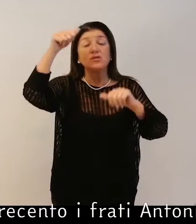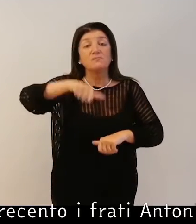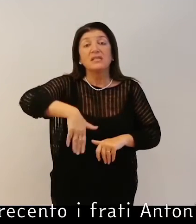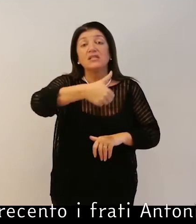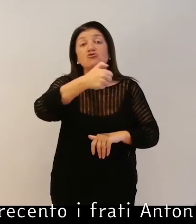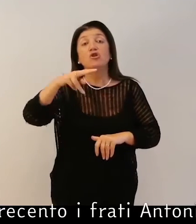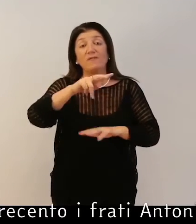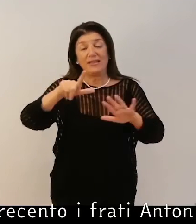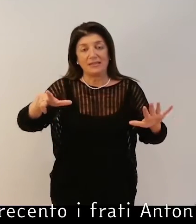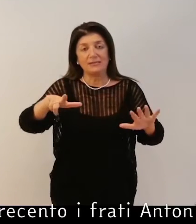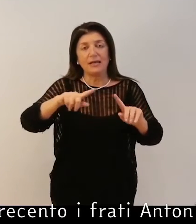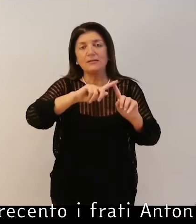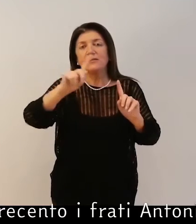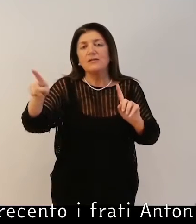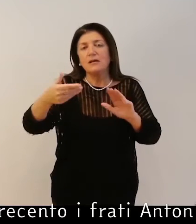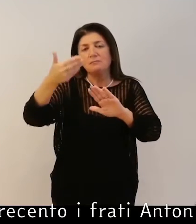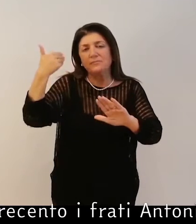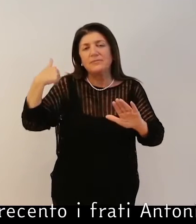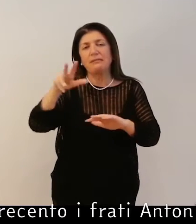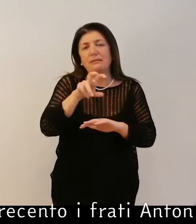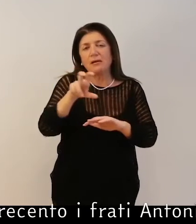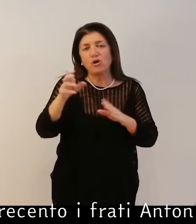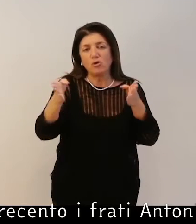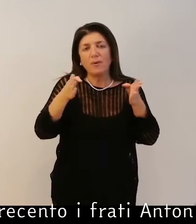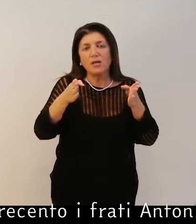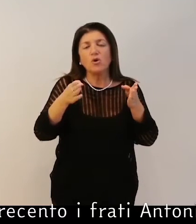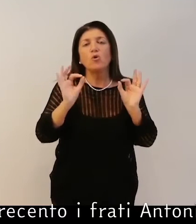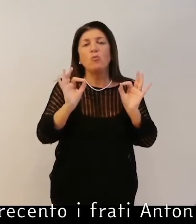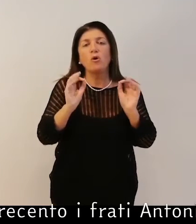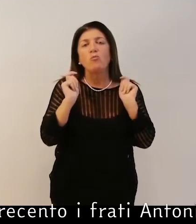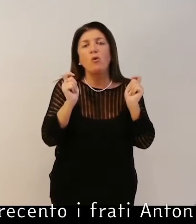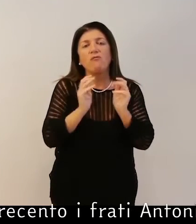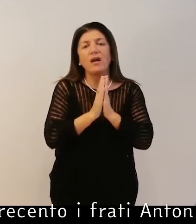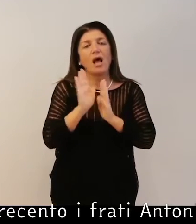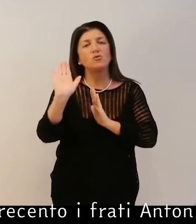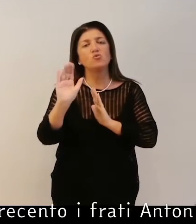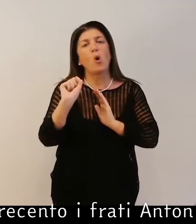Nel 300 i frati antoniani furono chiamati a dirigerlo.